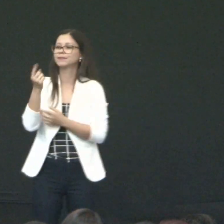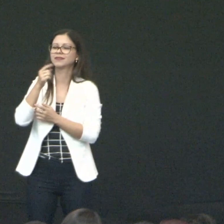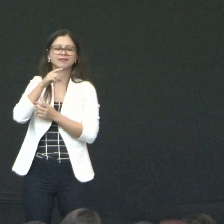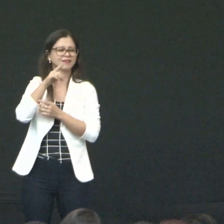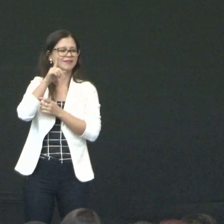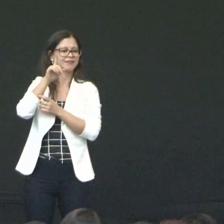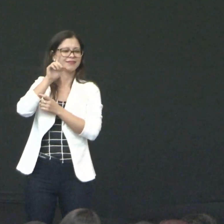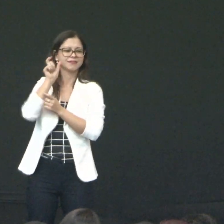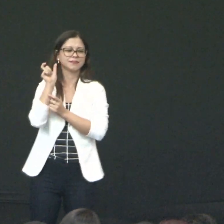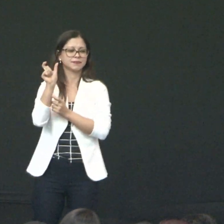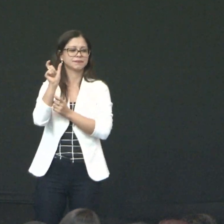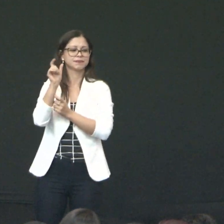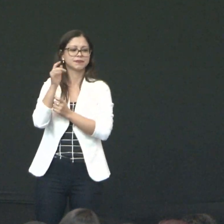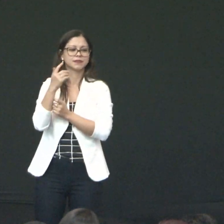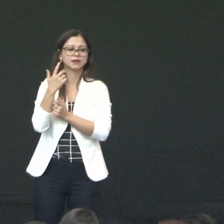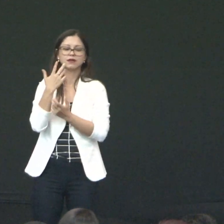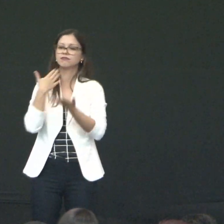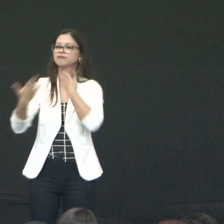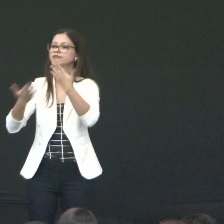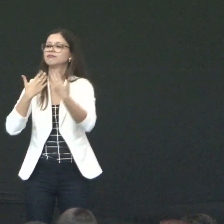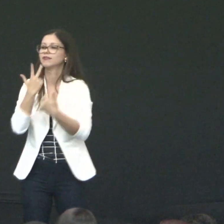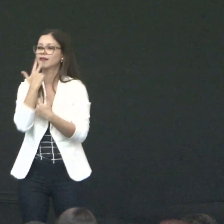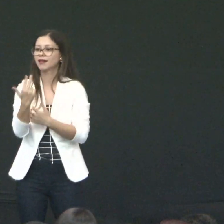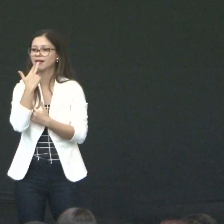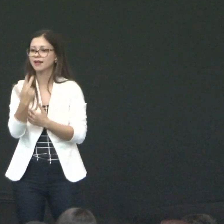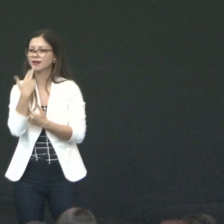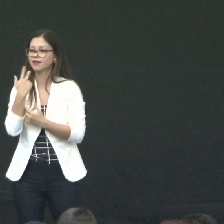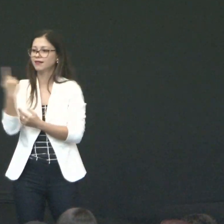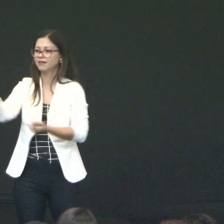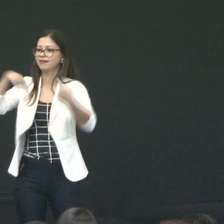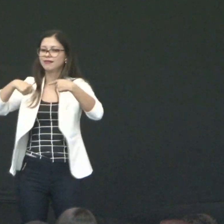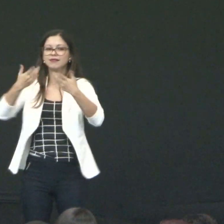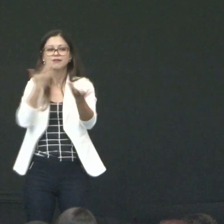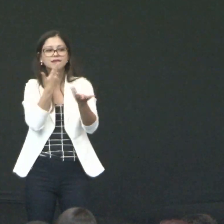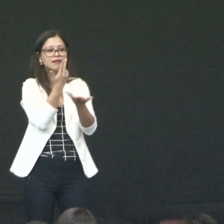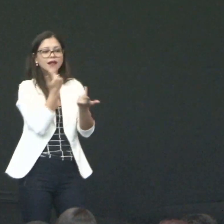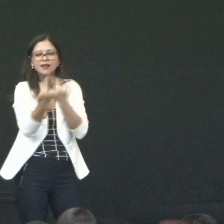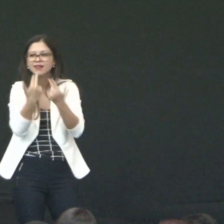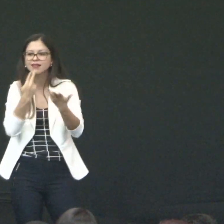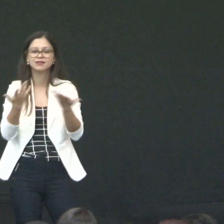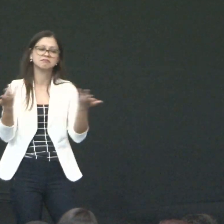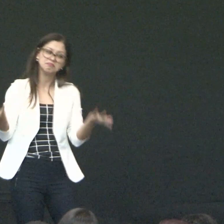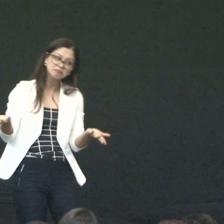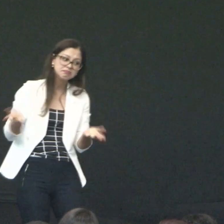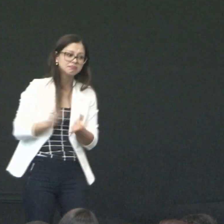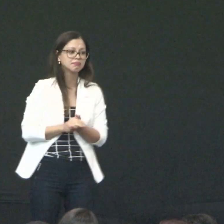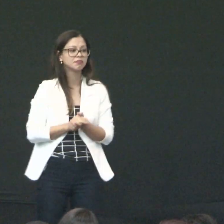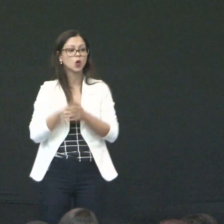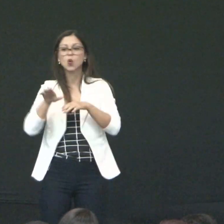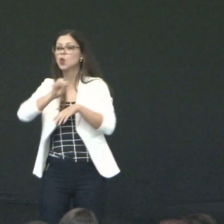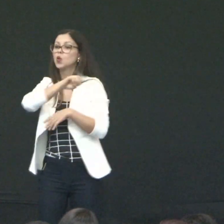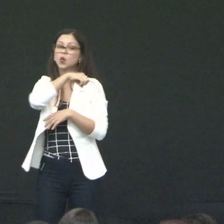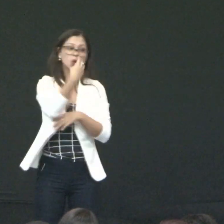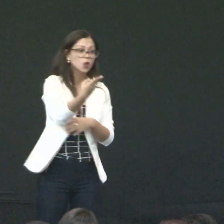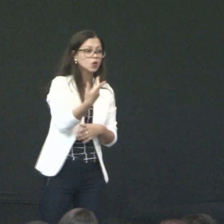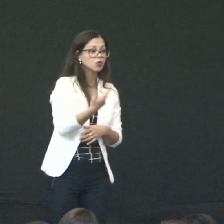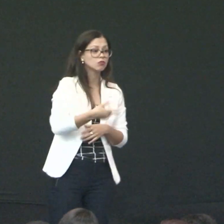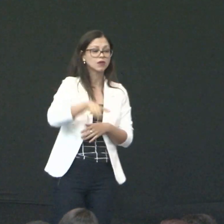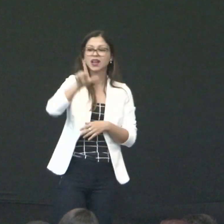de sinais com países que são fronteiriços, ou ainda se são uma conversa estrangeira, um